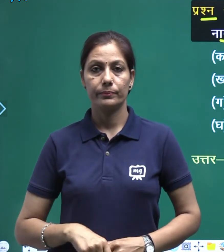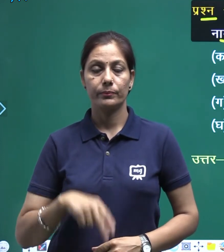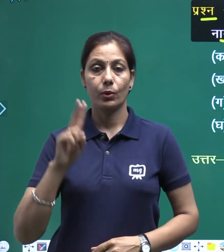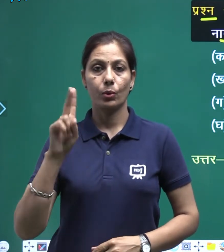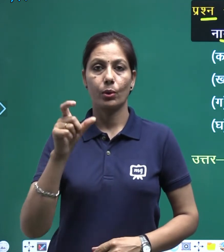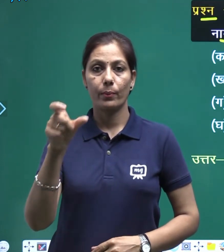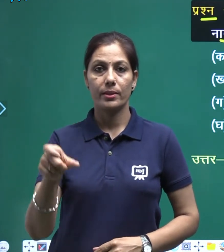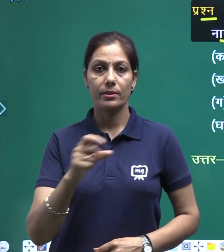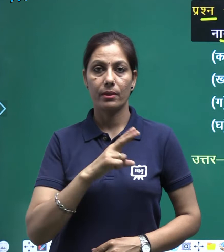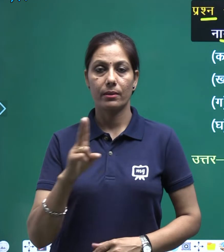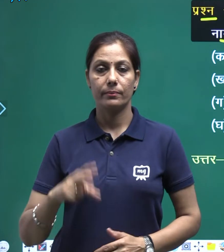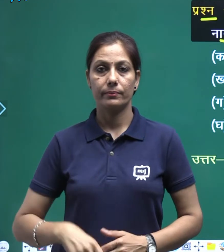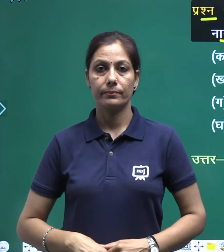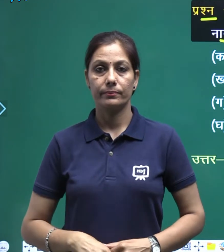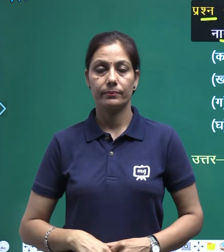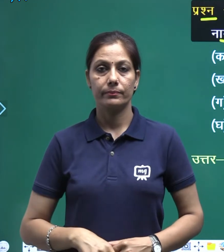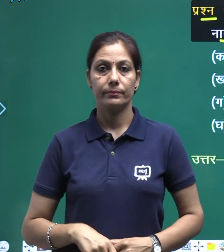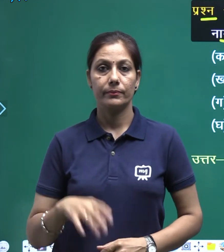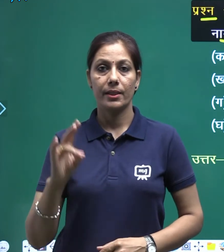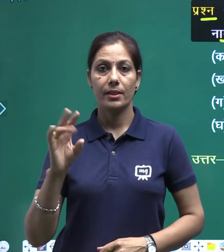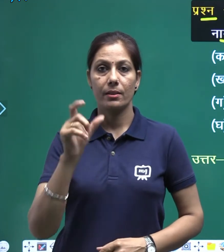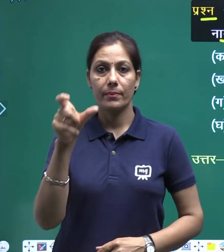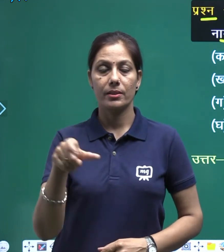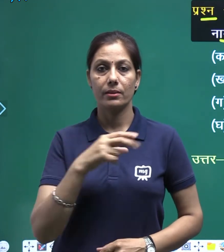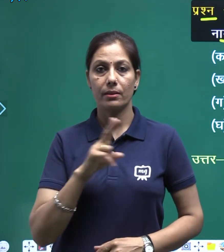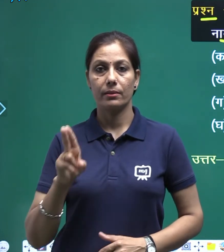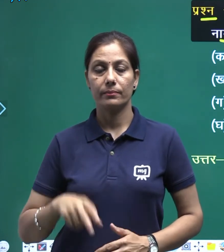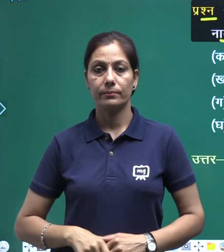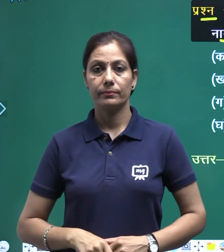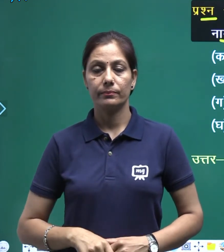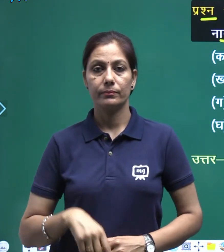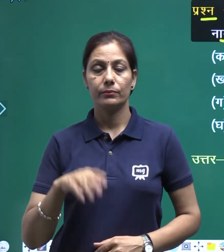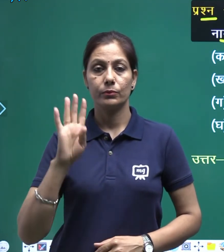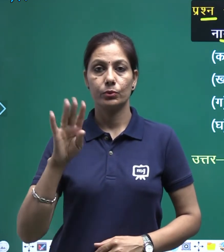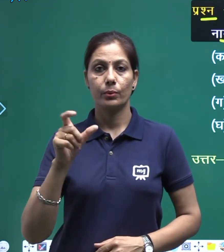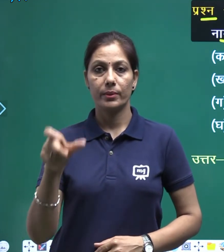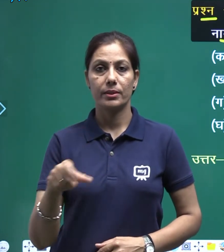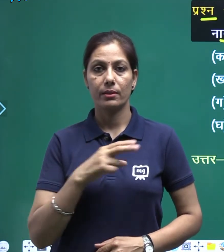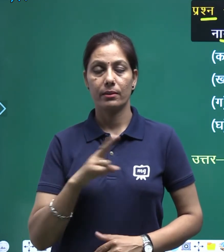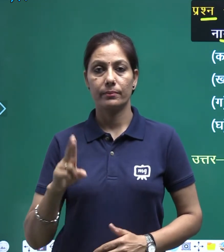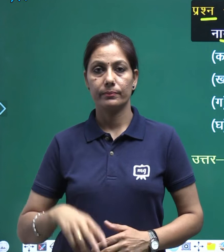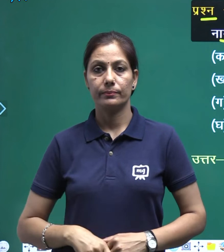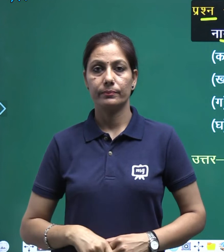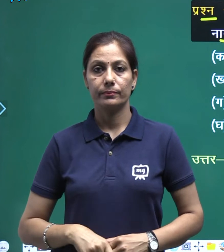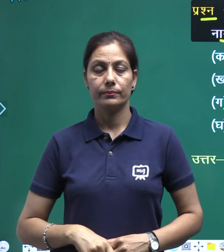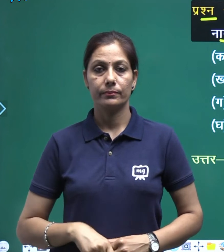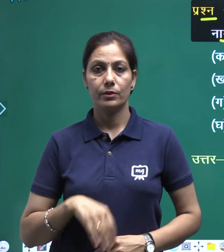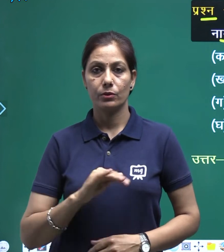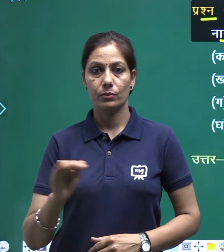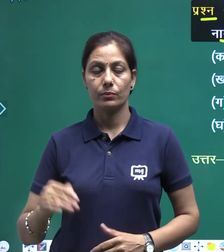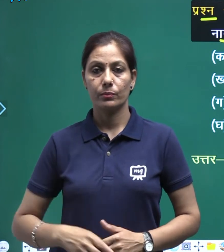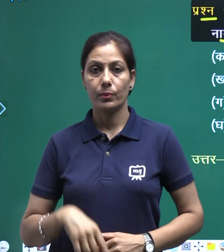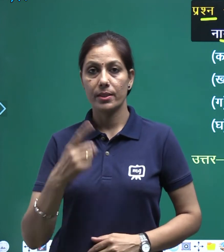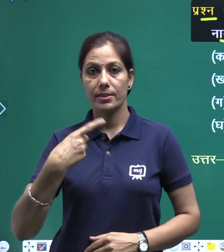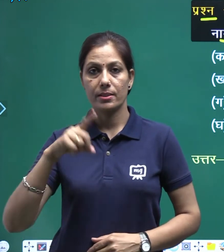दूसरा त्रिलोचन, तीसरा वासुदेव सिंह, चौथा शेखर सुमन। बच्चों,